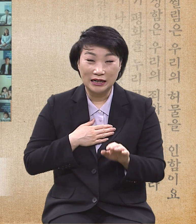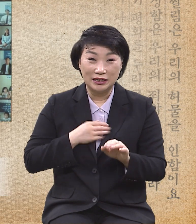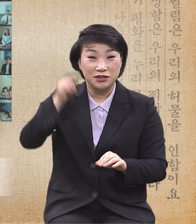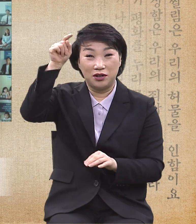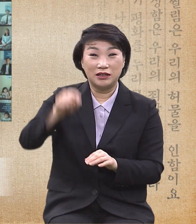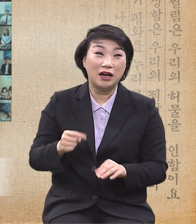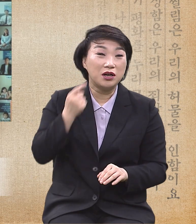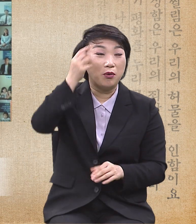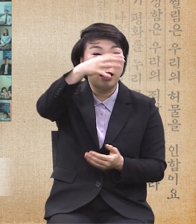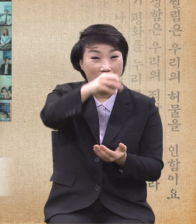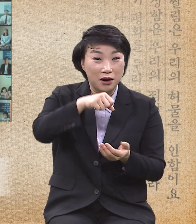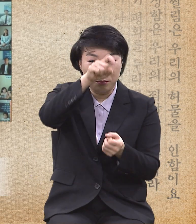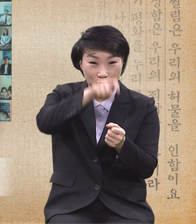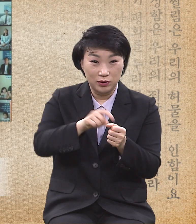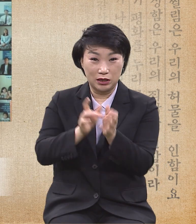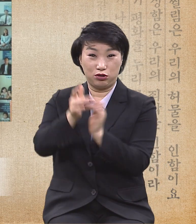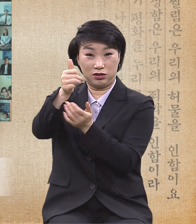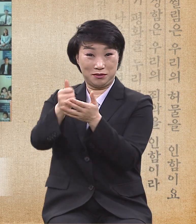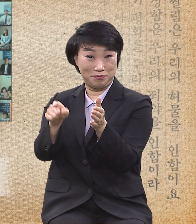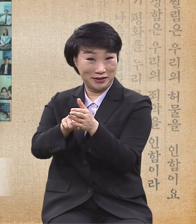천양강을 얻으려고 예수 믿는 게 아니요.